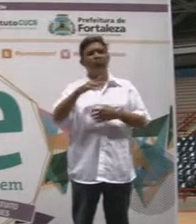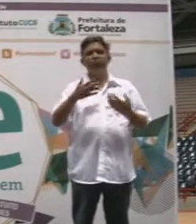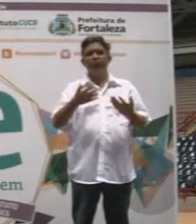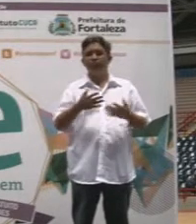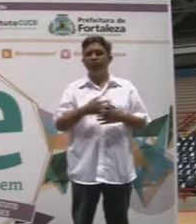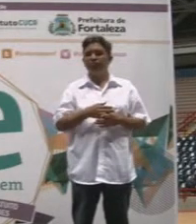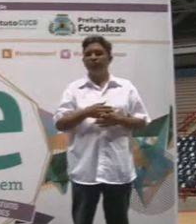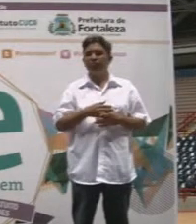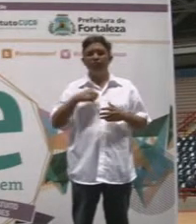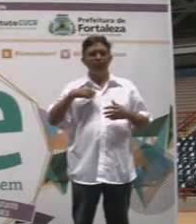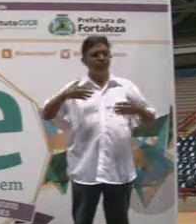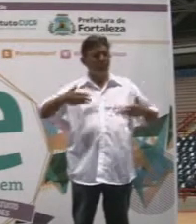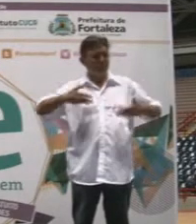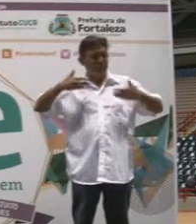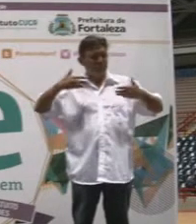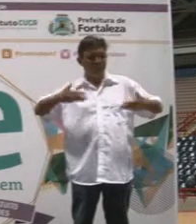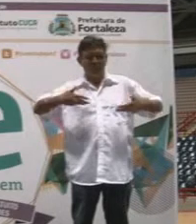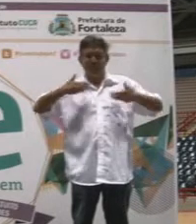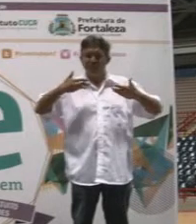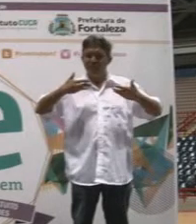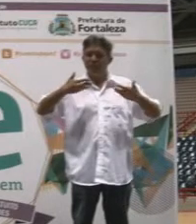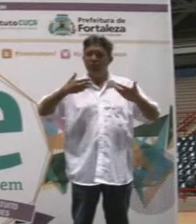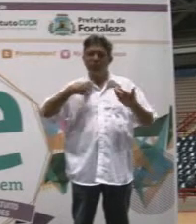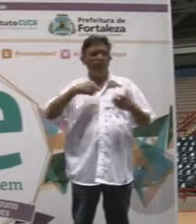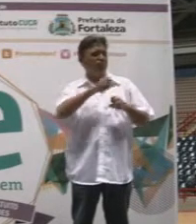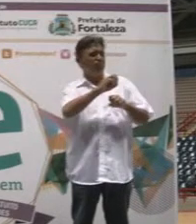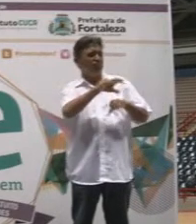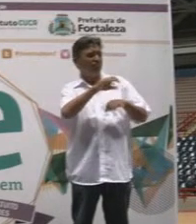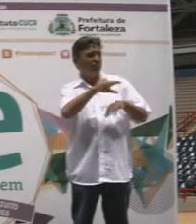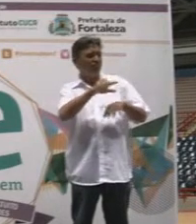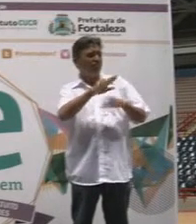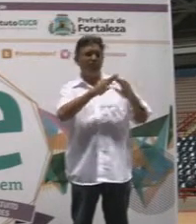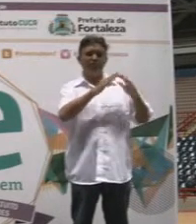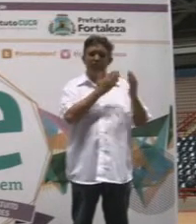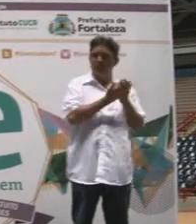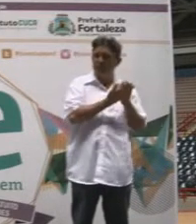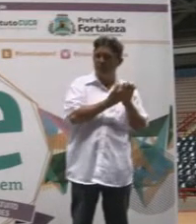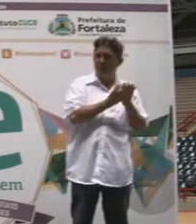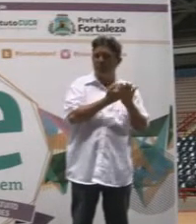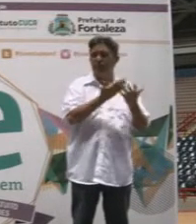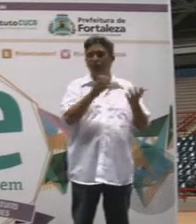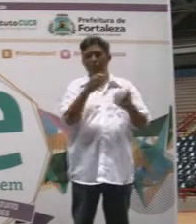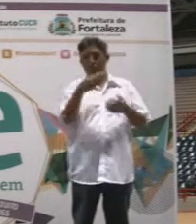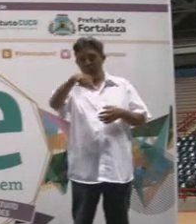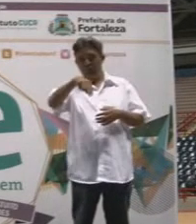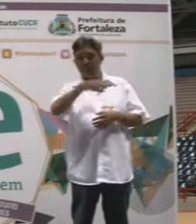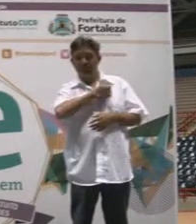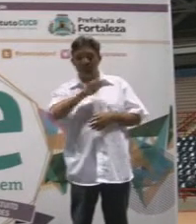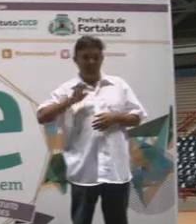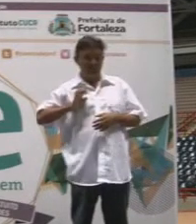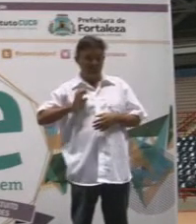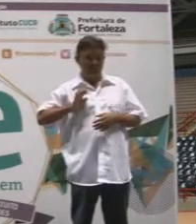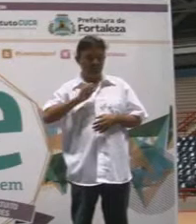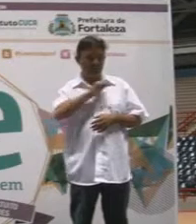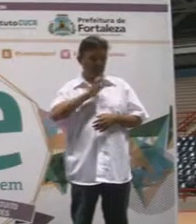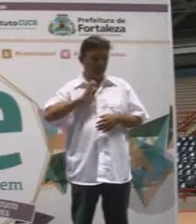E com alegria que eu dou aula numa escola ou aqui na Academia